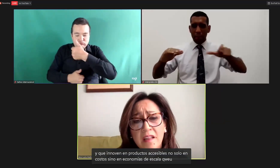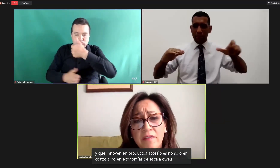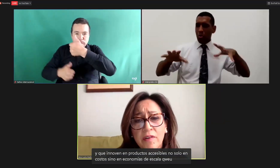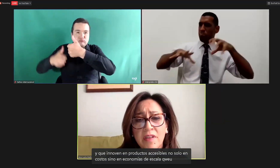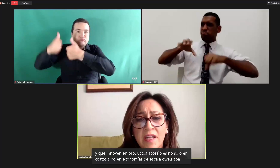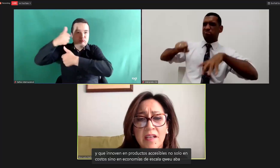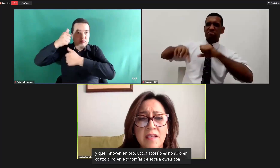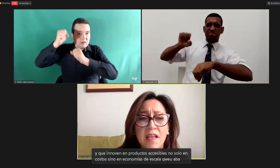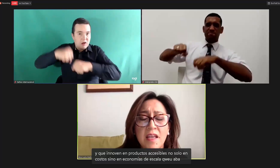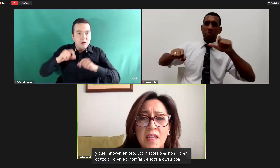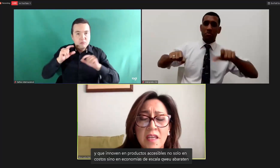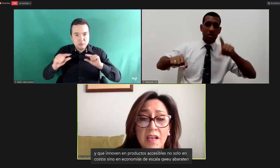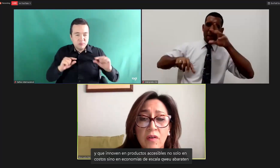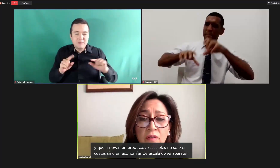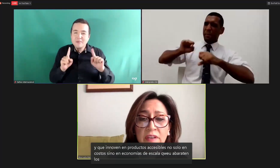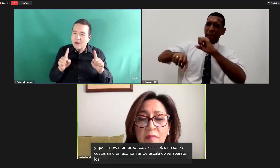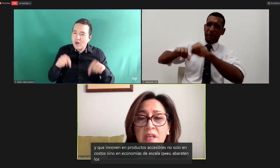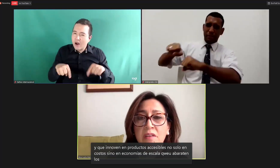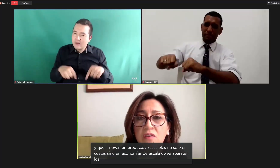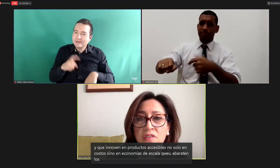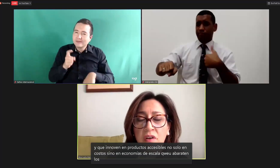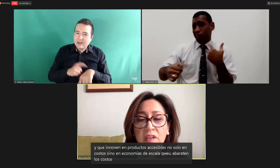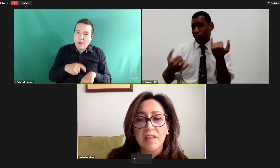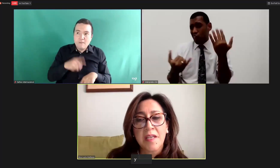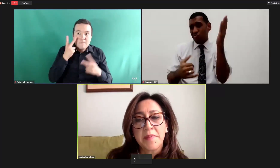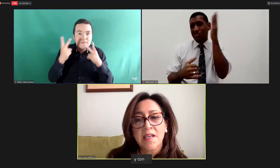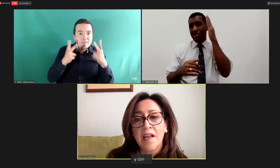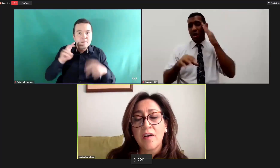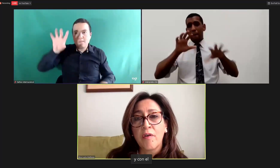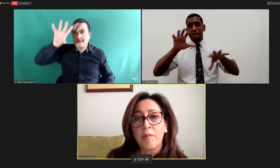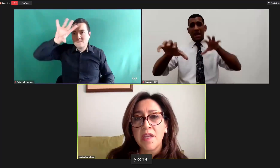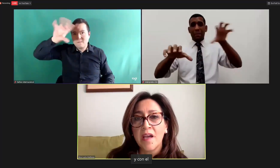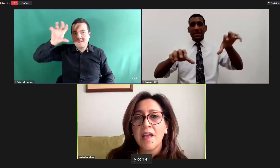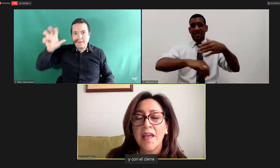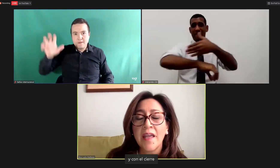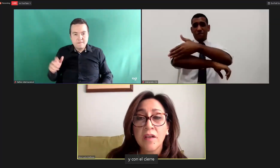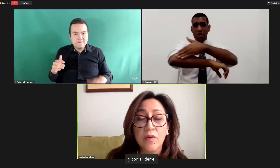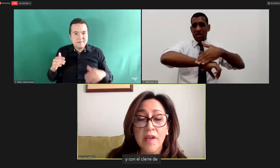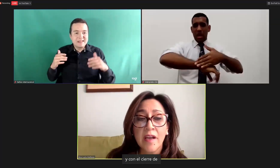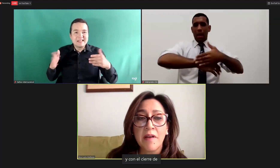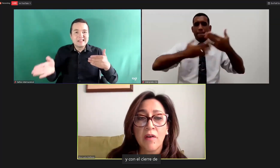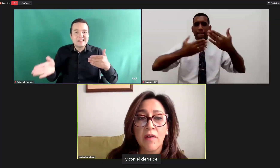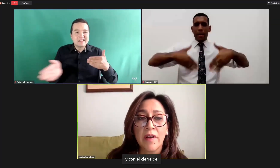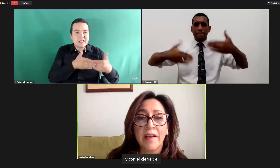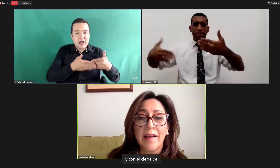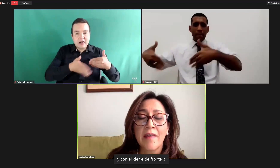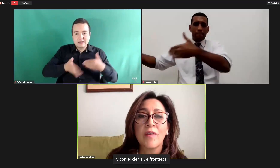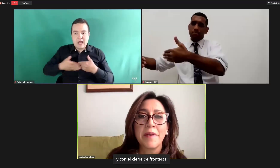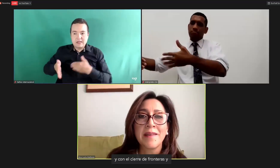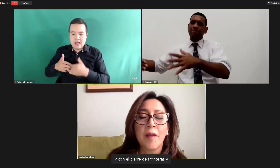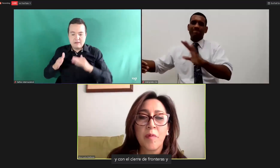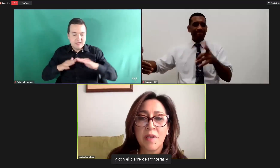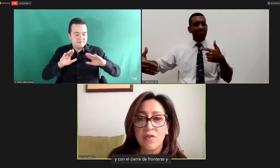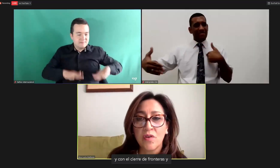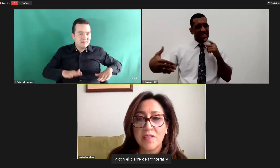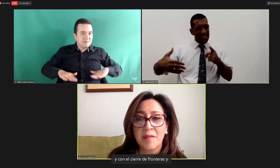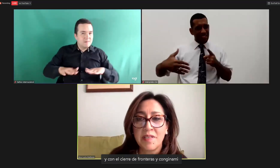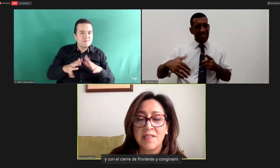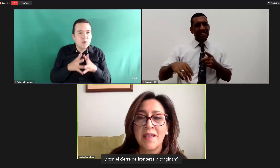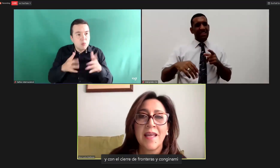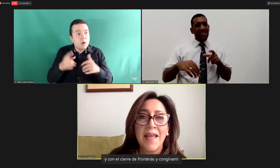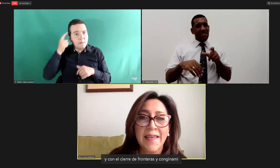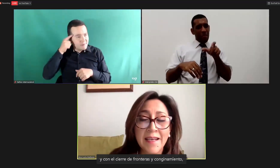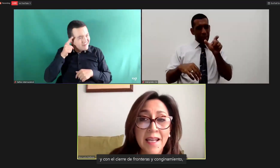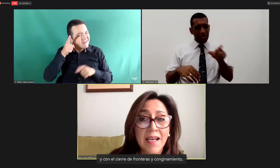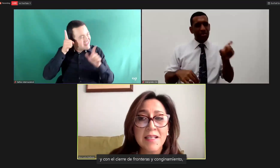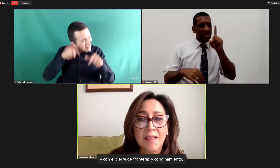este cierre de fronteras y el confinamiento se logre dinamizar la economía e incluyan el valor agregado que brinda la población con